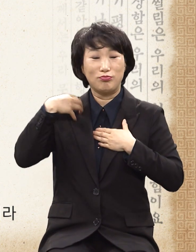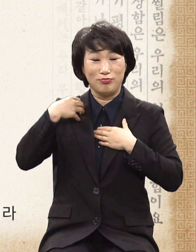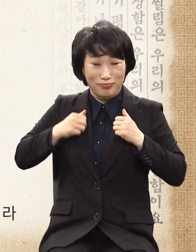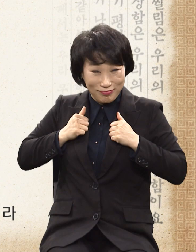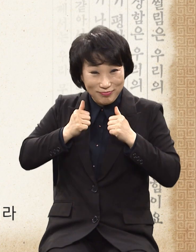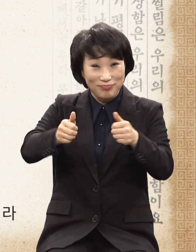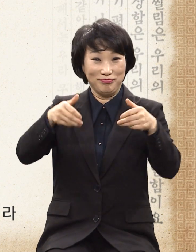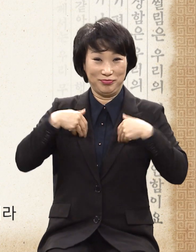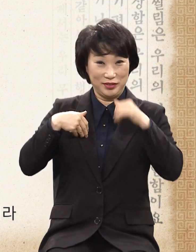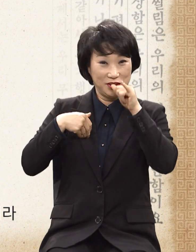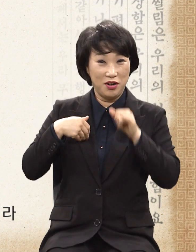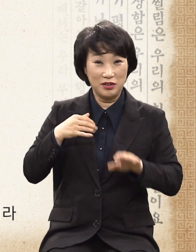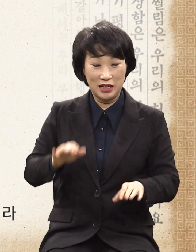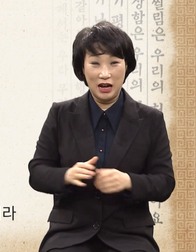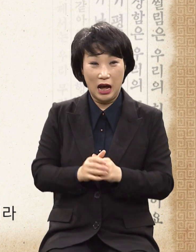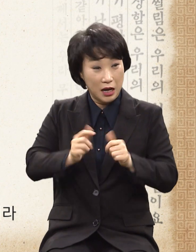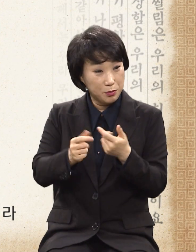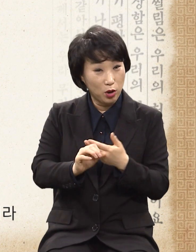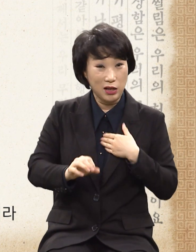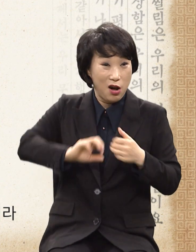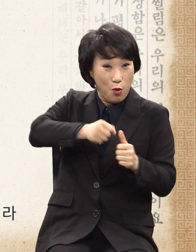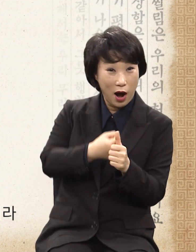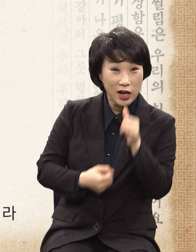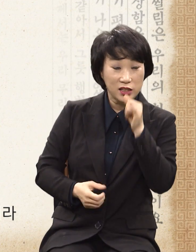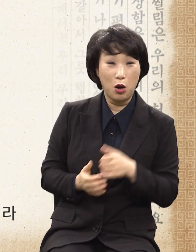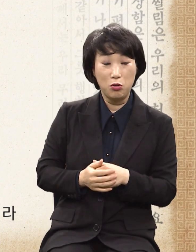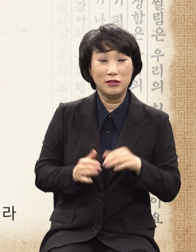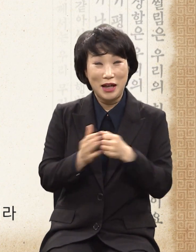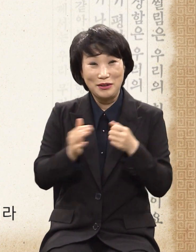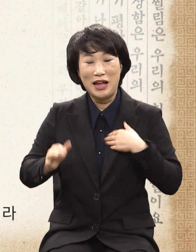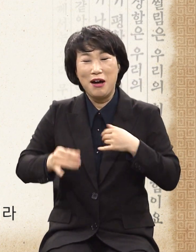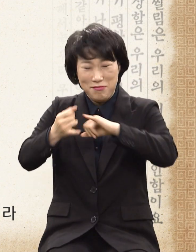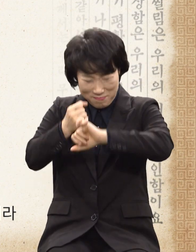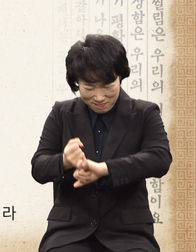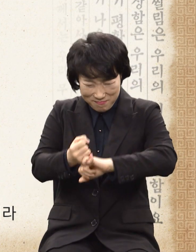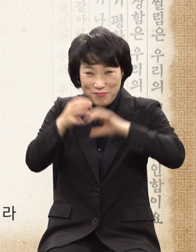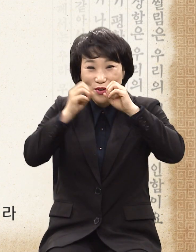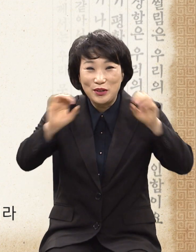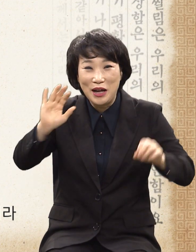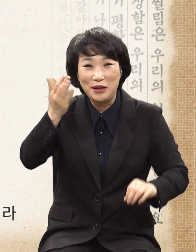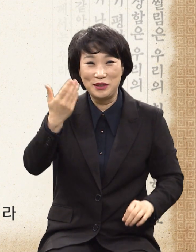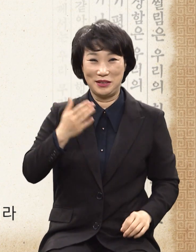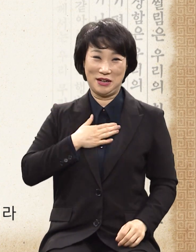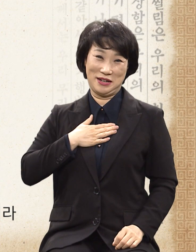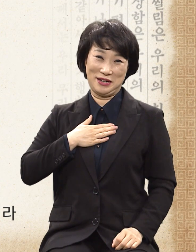말입니다. 그래서 화가 미친다. 나는 부득불 기도해서 전해야 된다 이 말이에요.